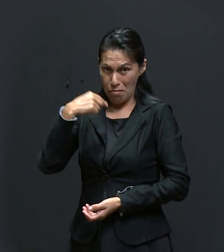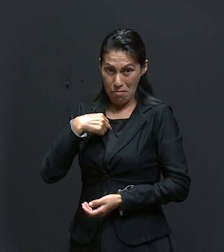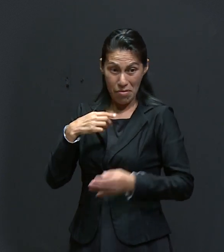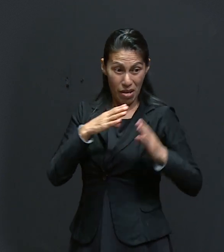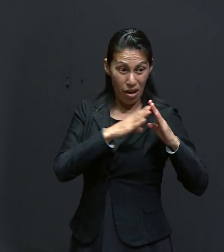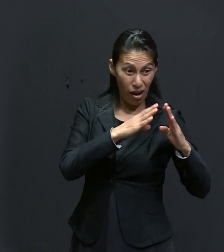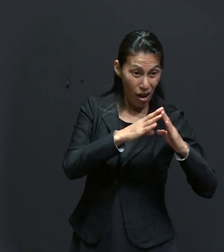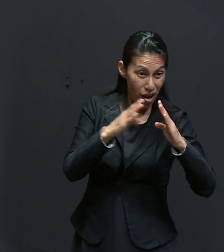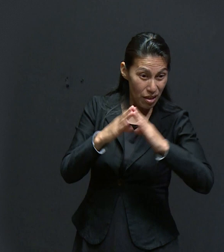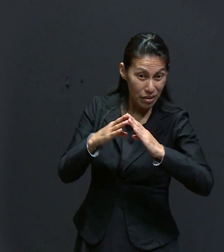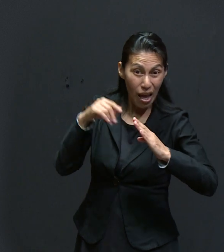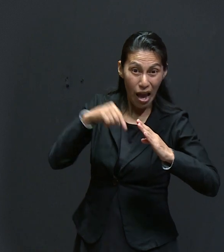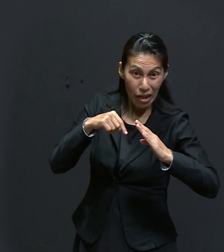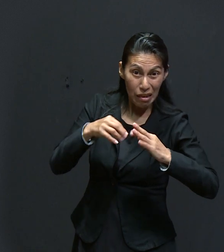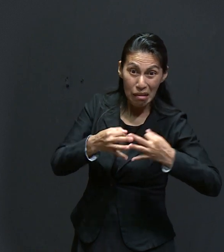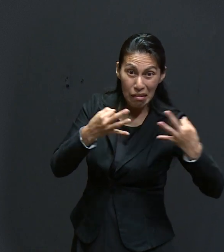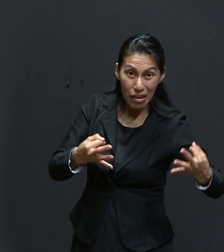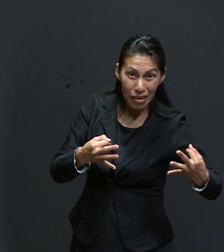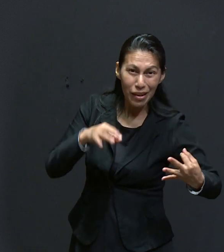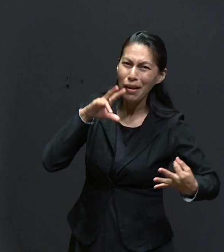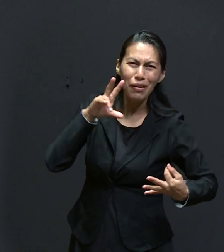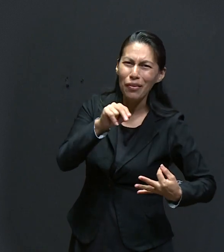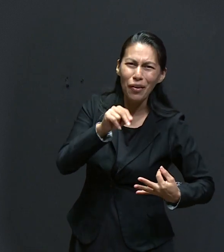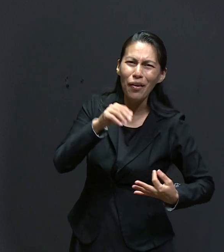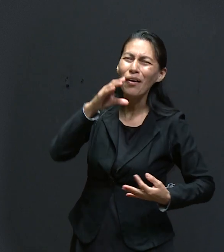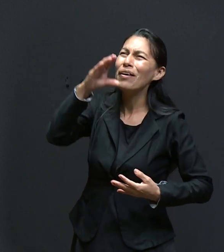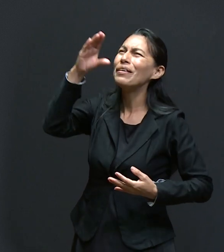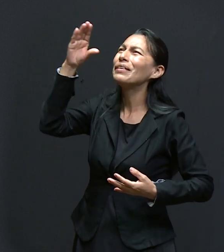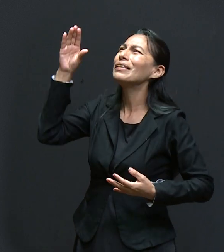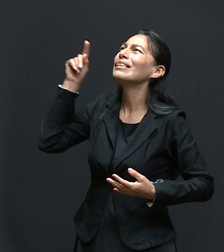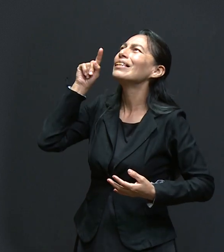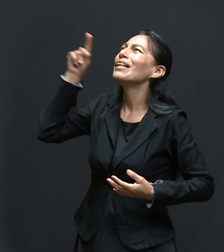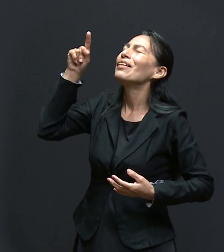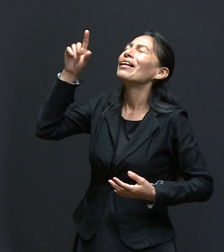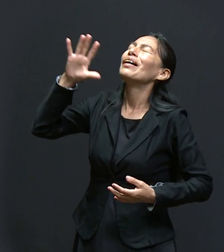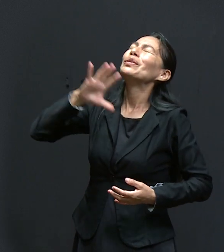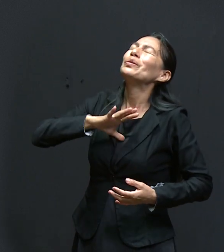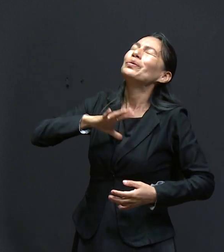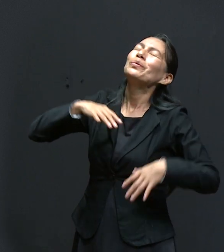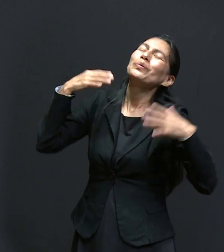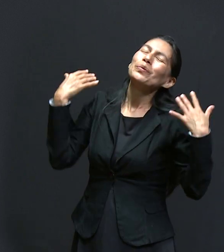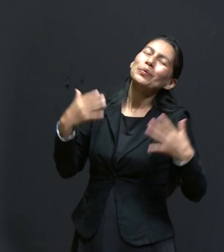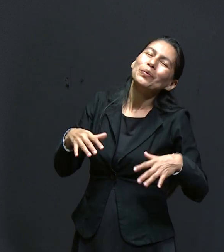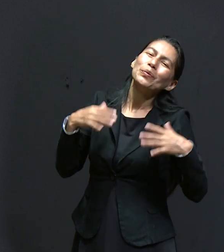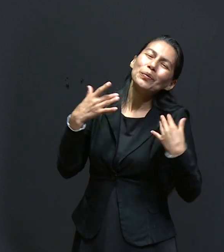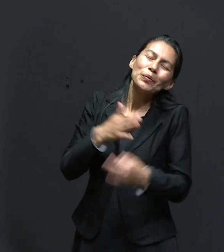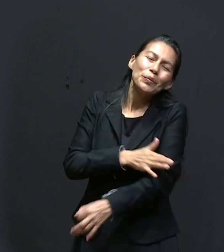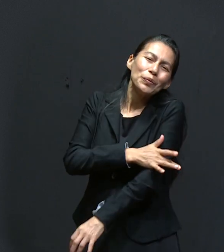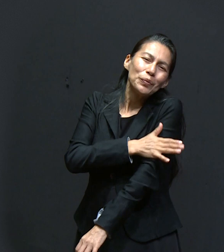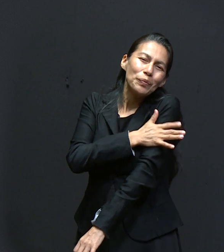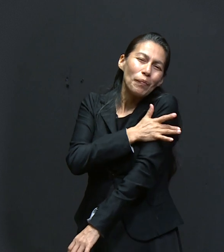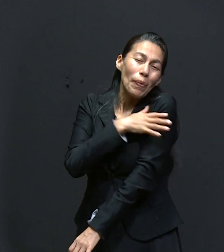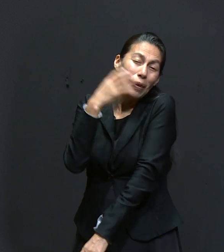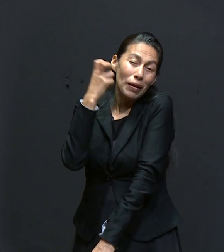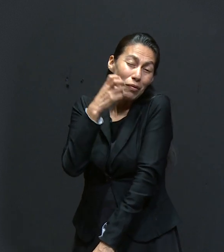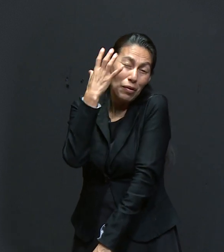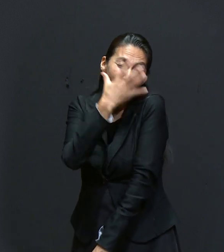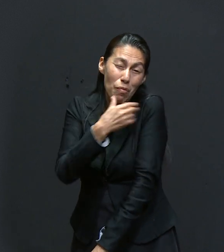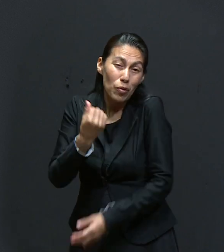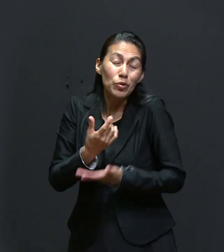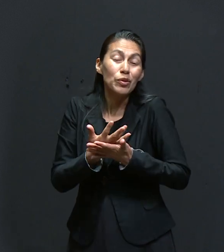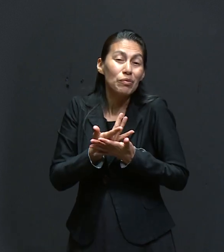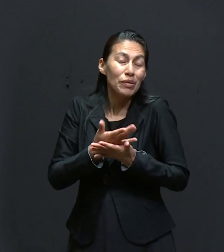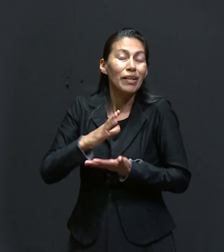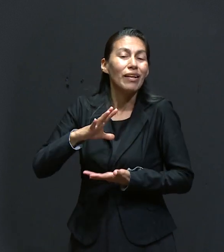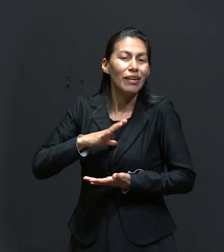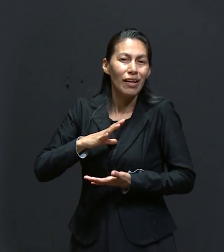porque dice que nuestro lugar nuestra casa no es aquí estamos aquí en de paz pero allí tenemos un futuro mejor y